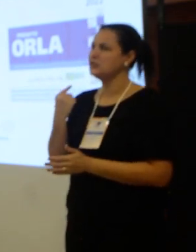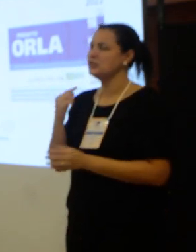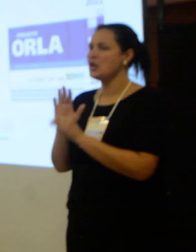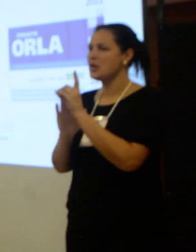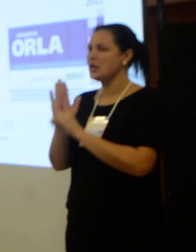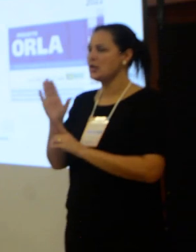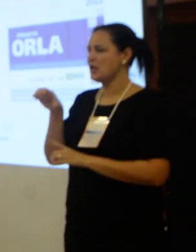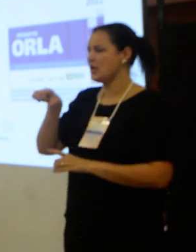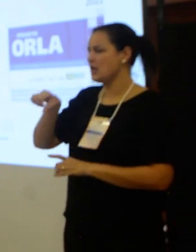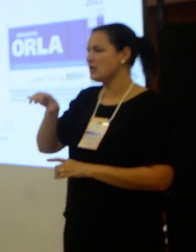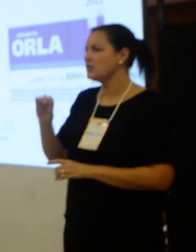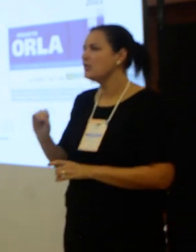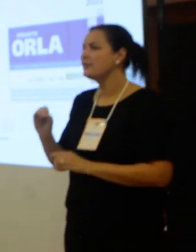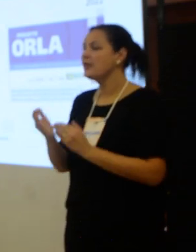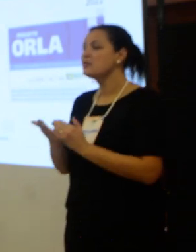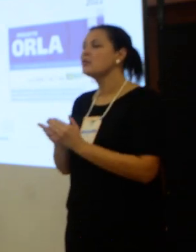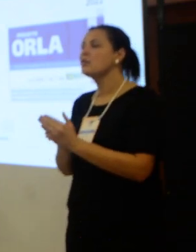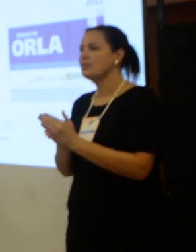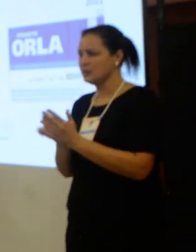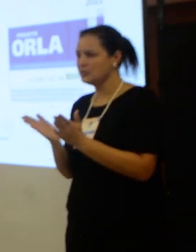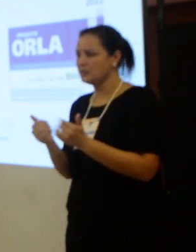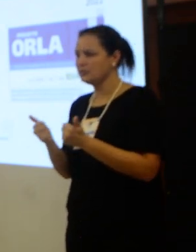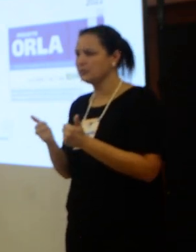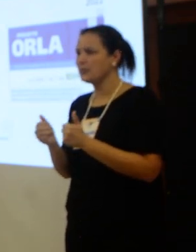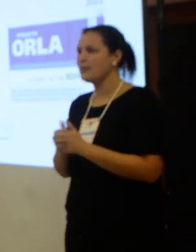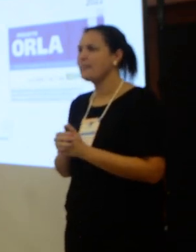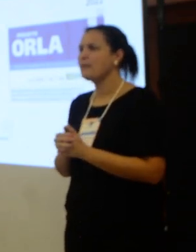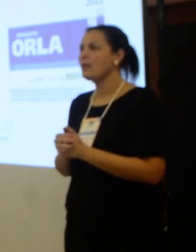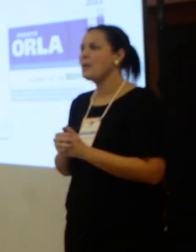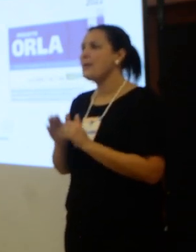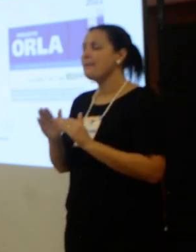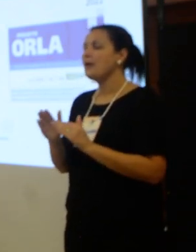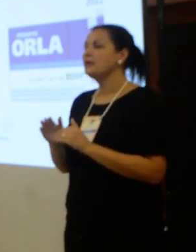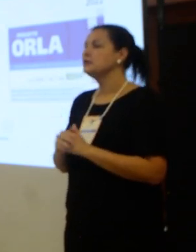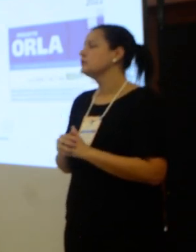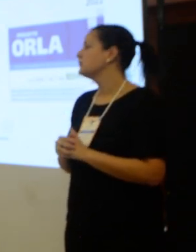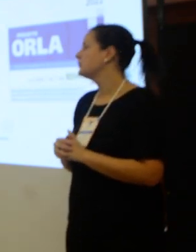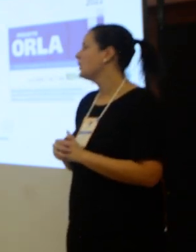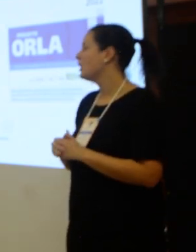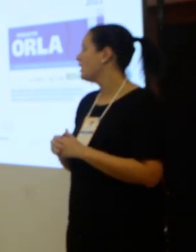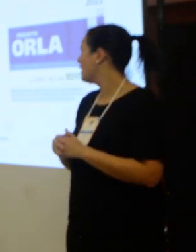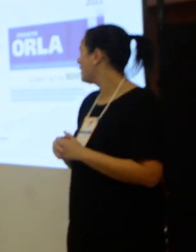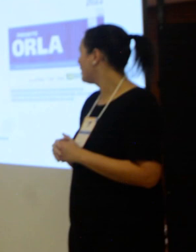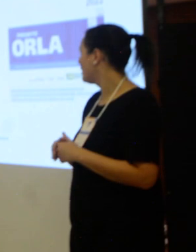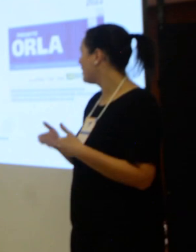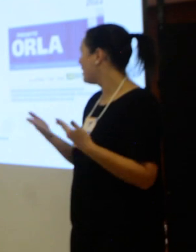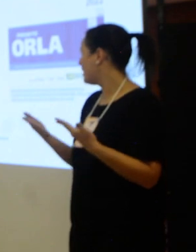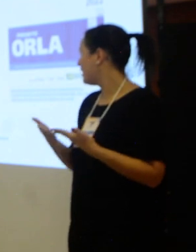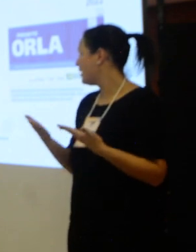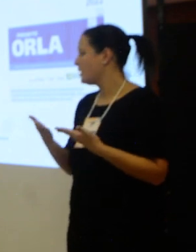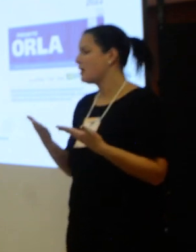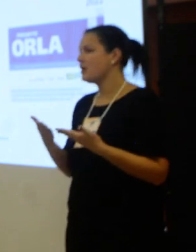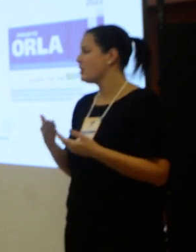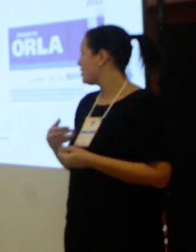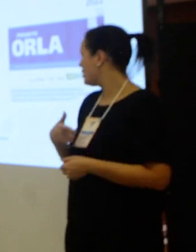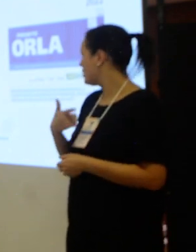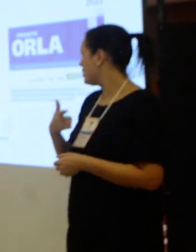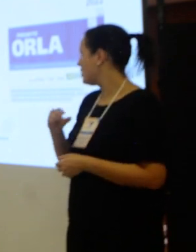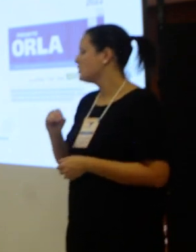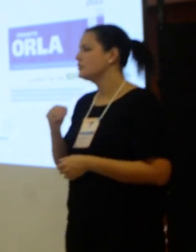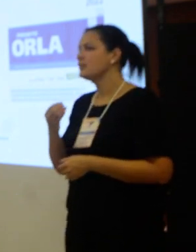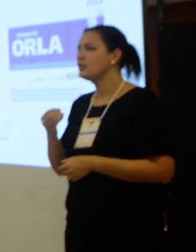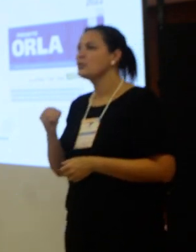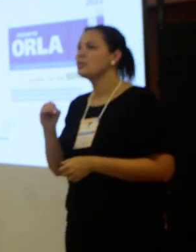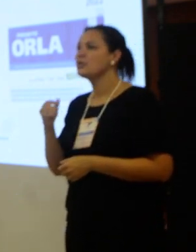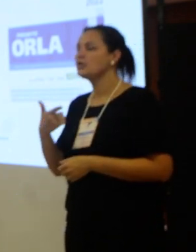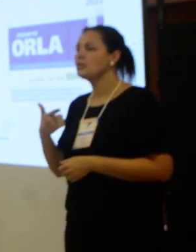manuais do projeto Orla, a partir de 2002. E esse ano, então, foi lançado o manual de elaboração